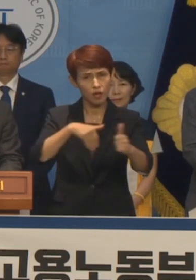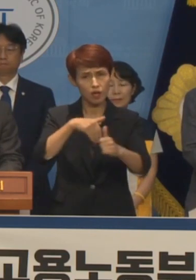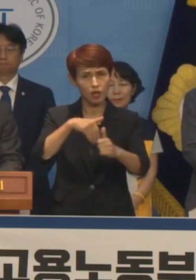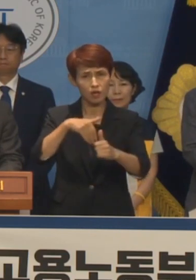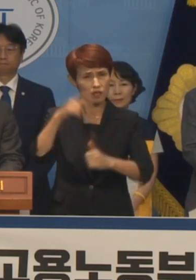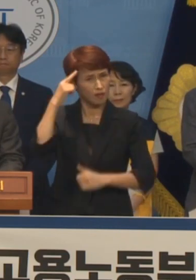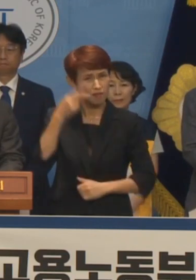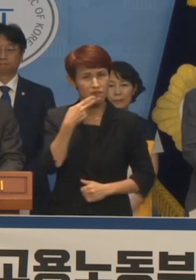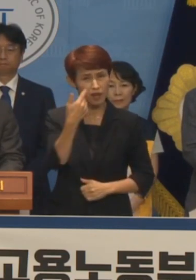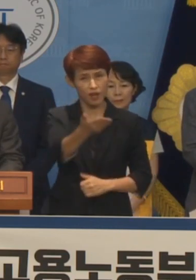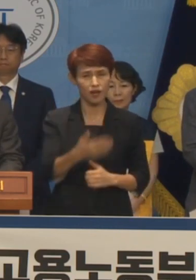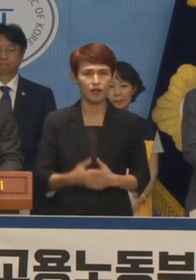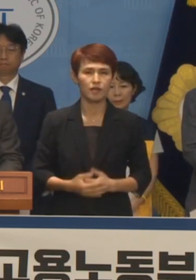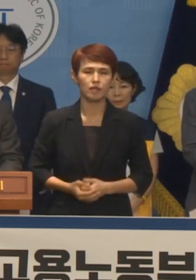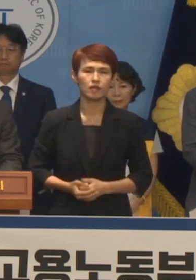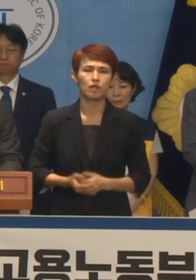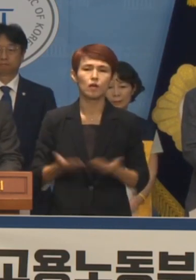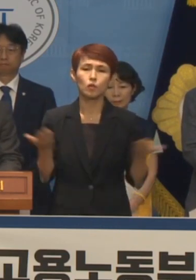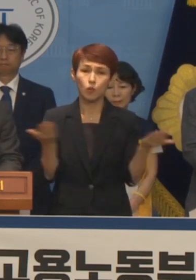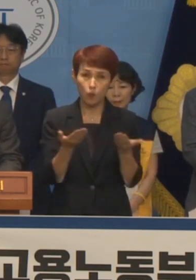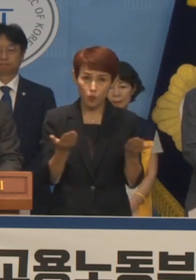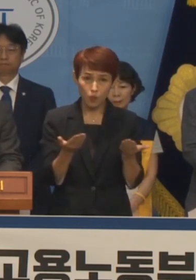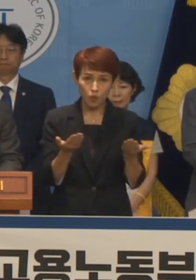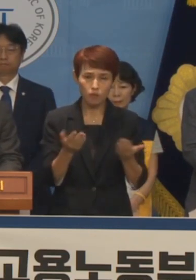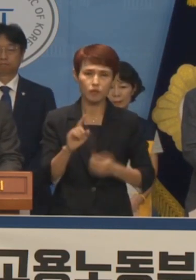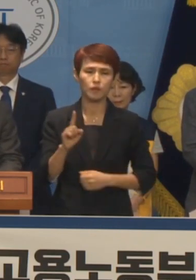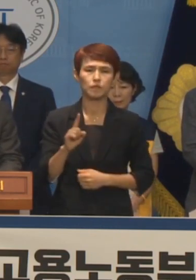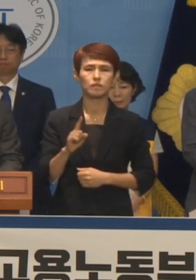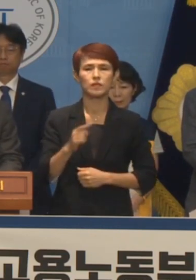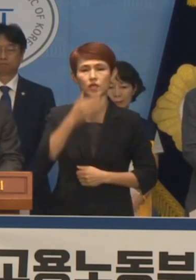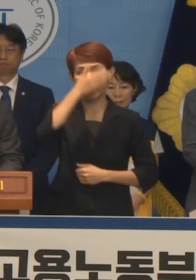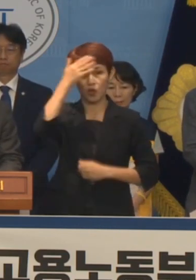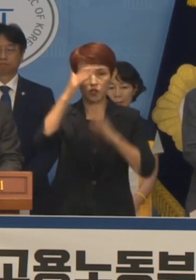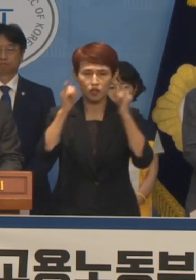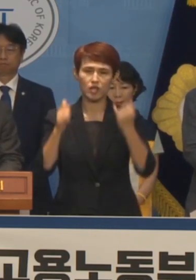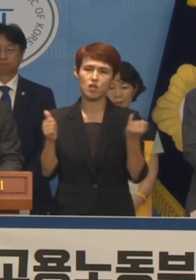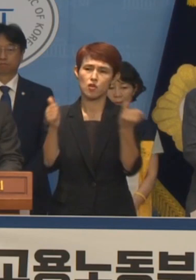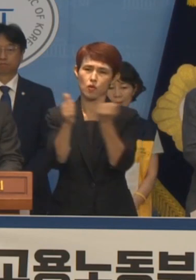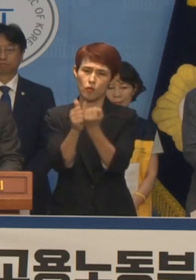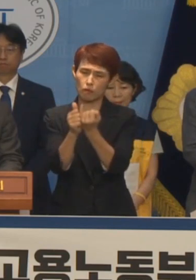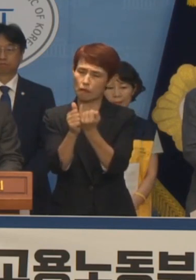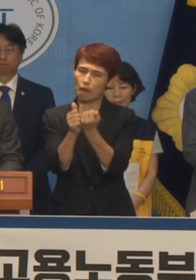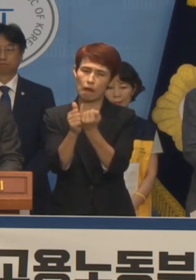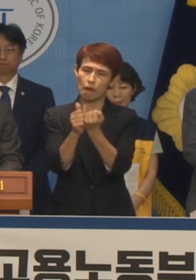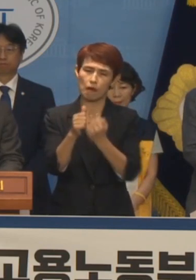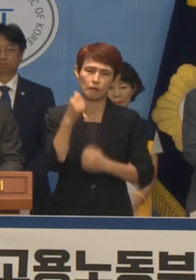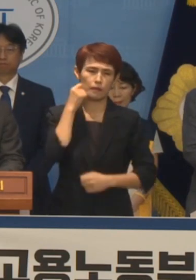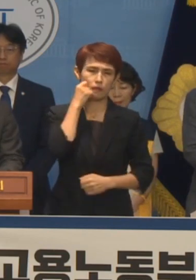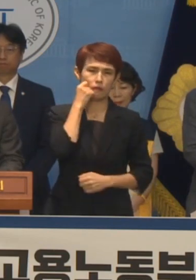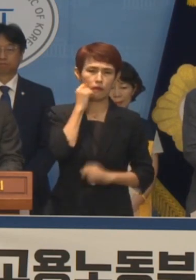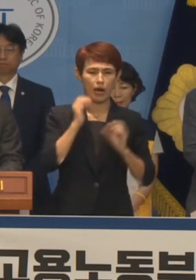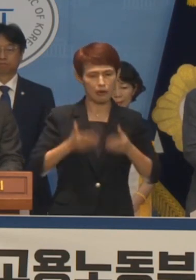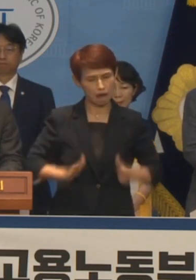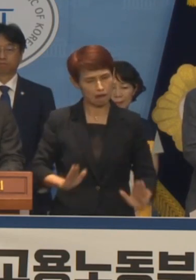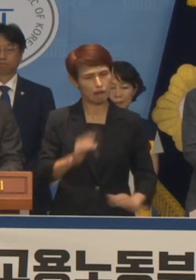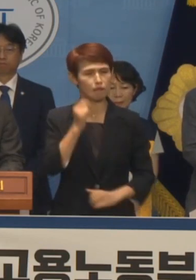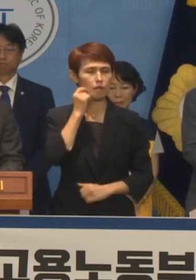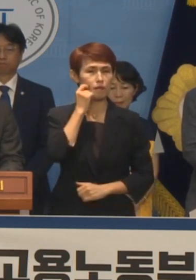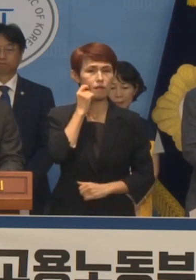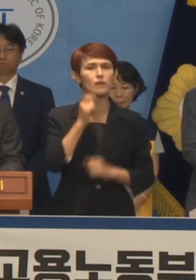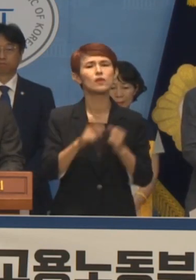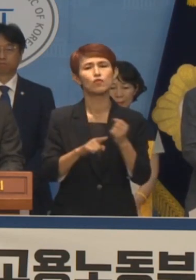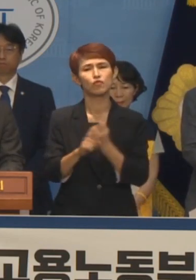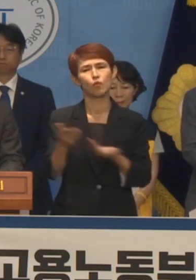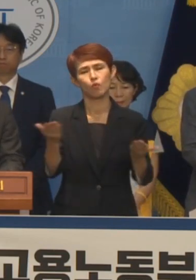않습니까? 노동은 청년들이 결혼과 아이를 꿈꾸지 못하는 가장 큰 이유입니다.